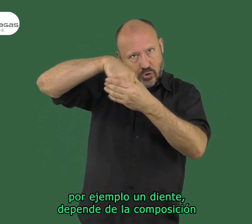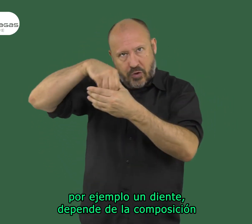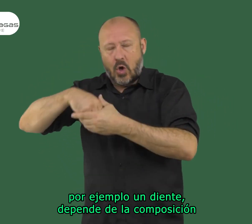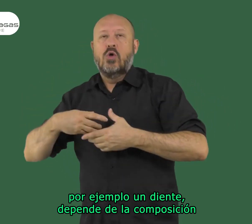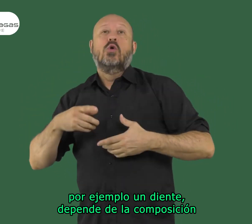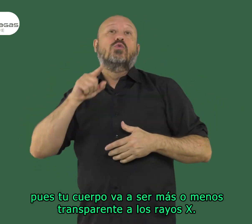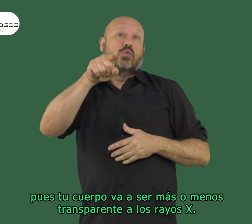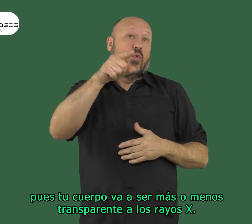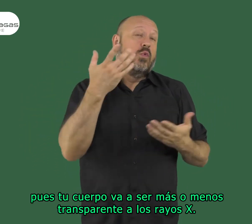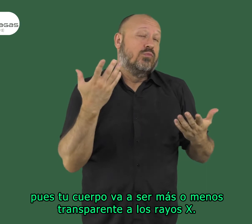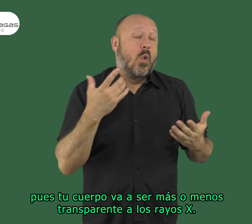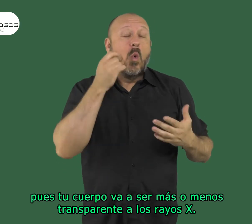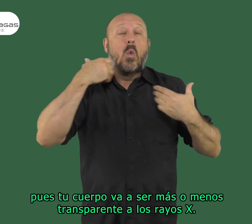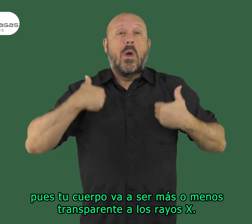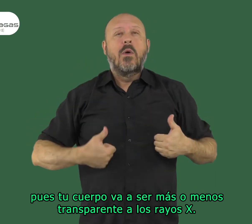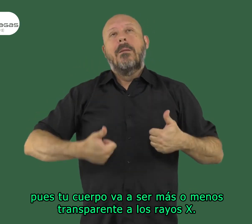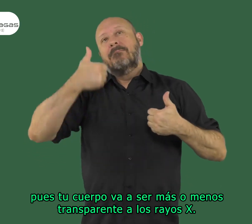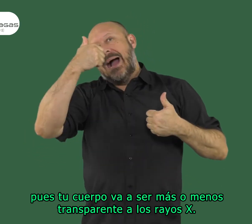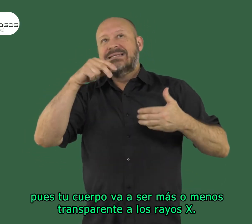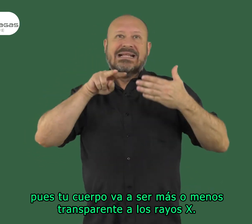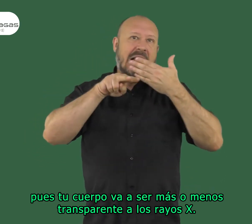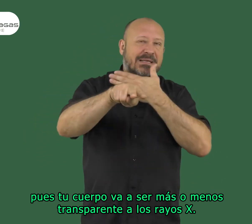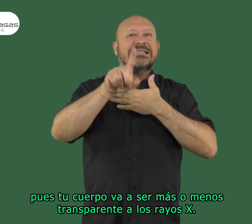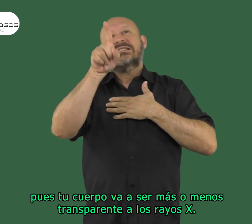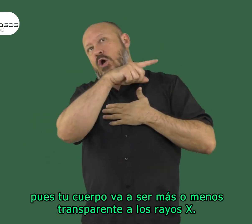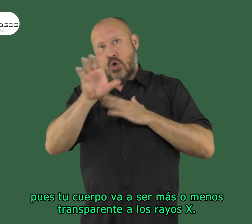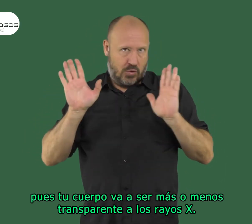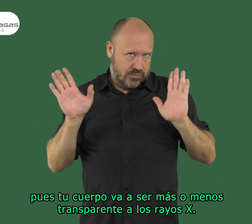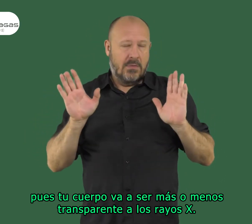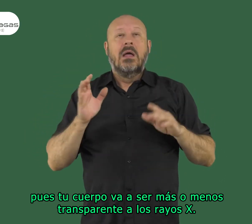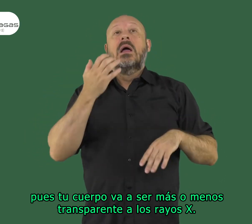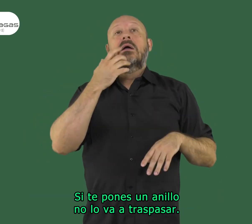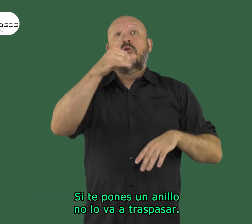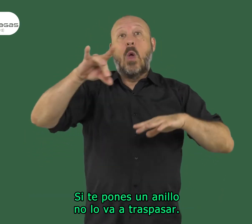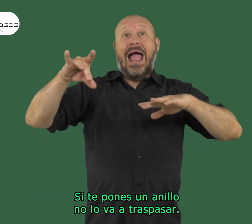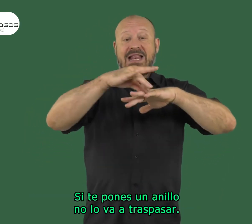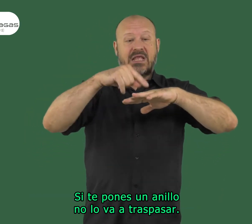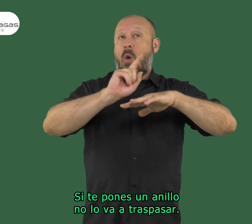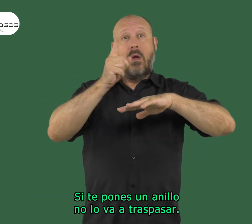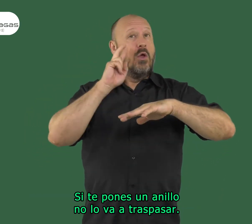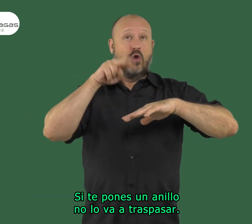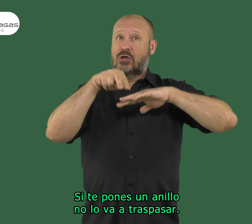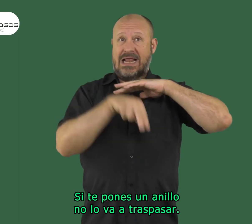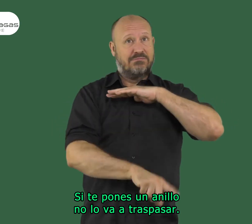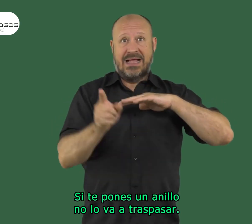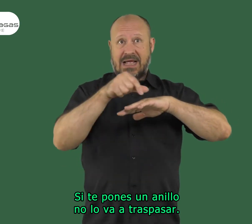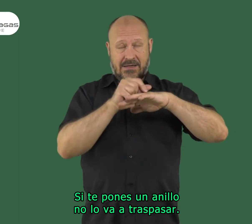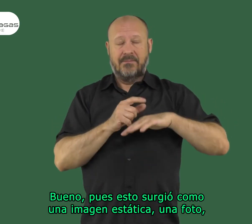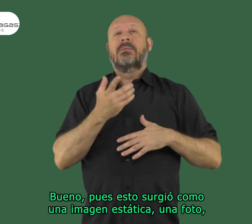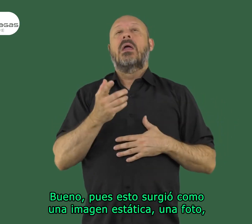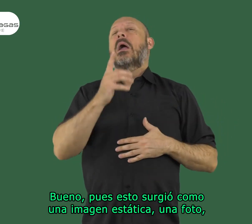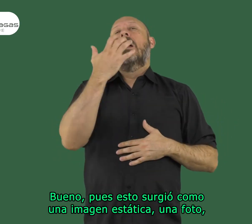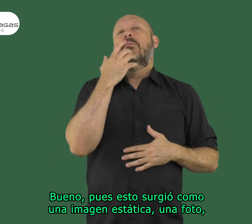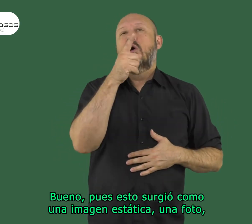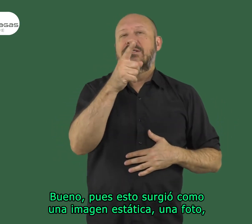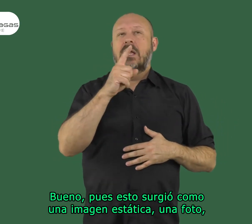de la composición, pues tu cuerpo va a ser más o menos transparente a los rayos X. Si te pones un anillo no lo va a traspasar.